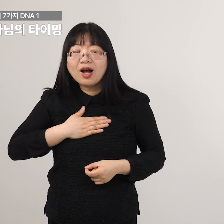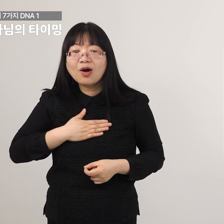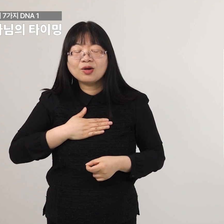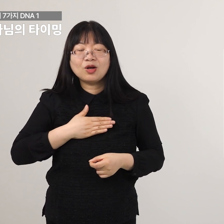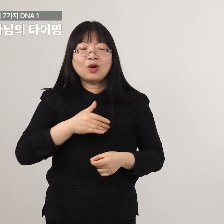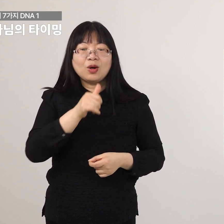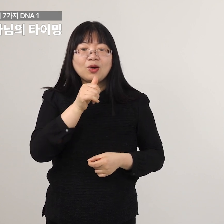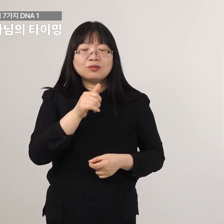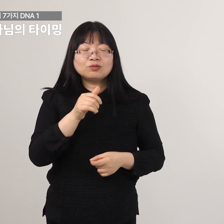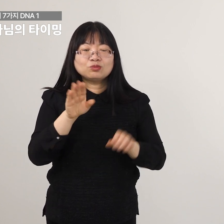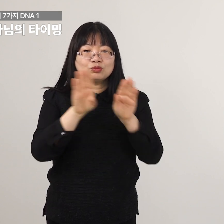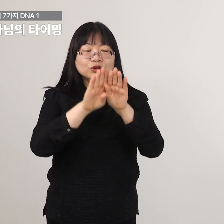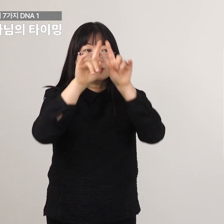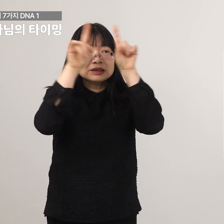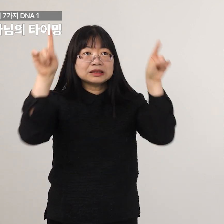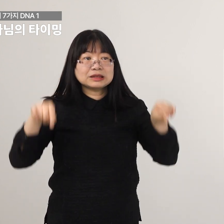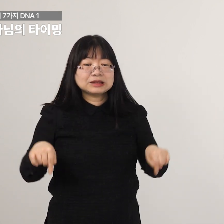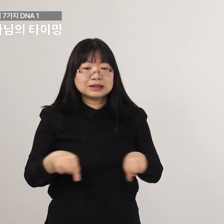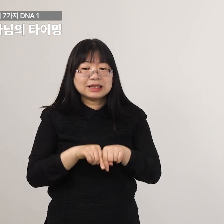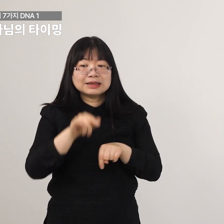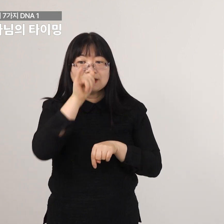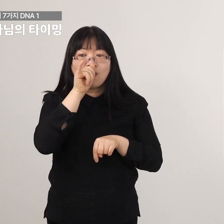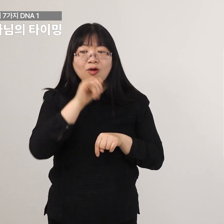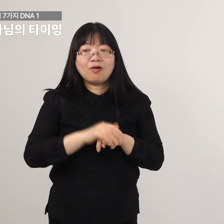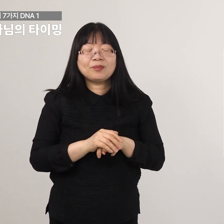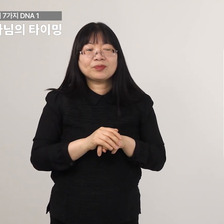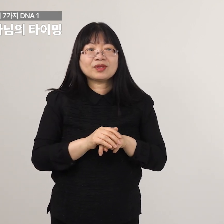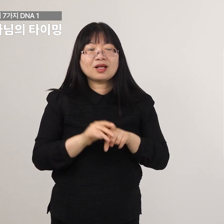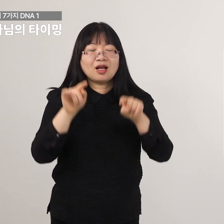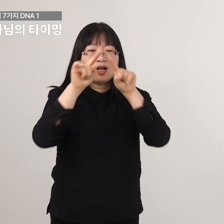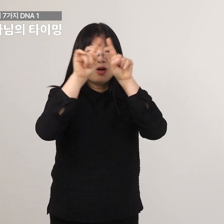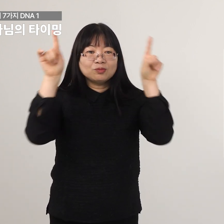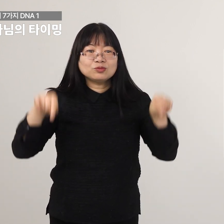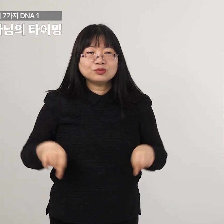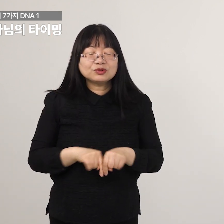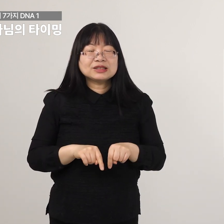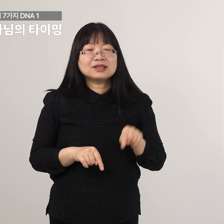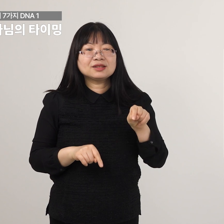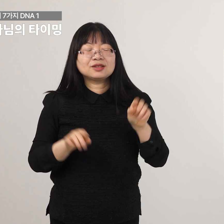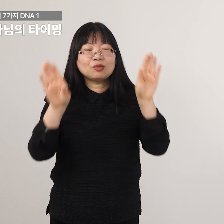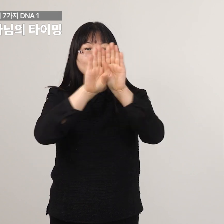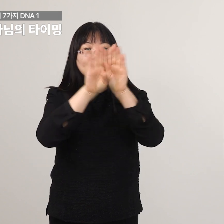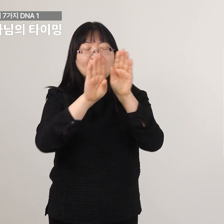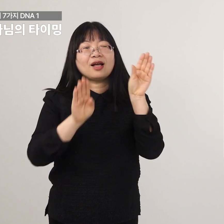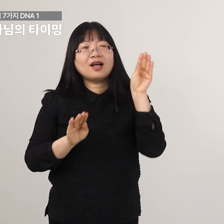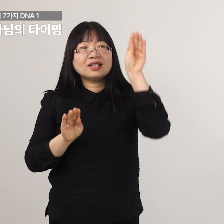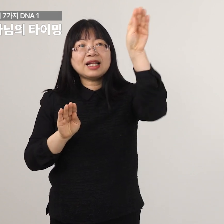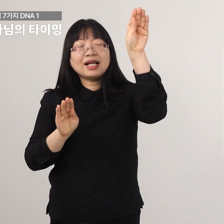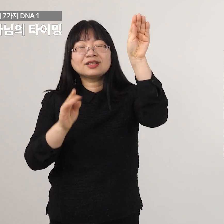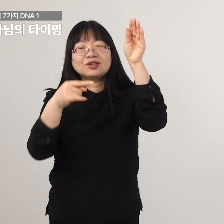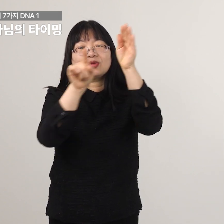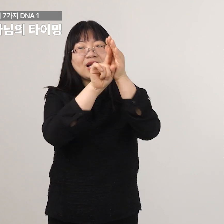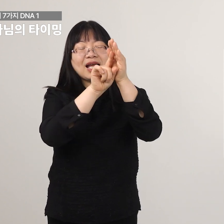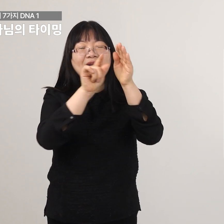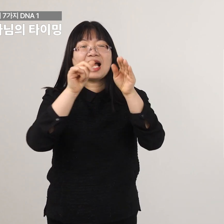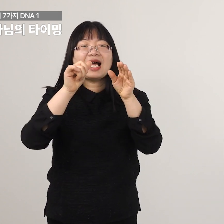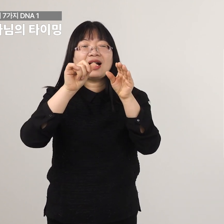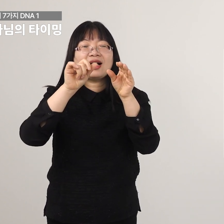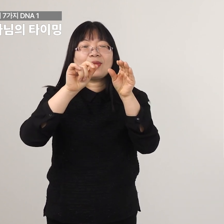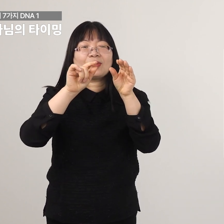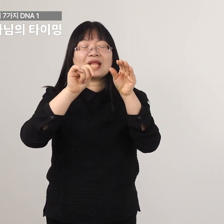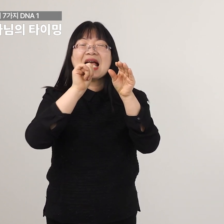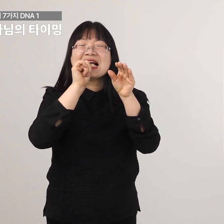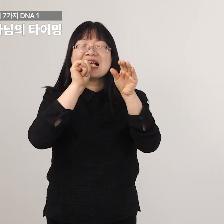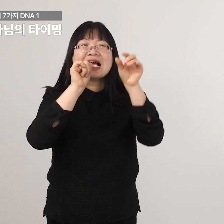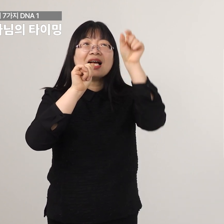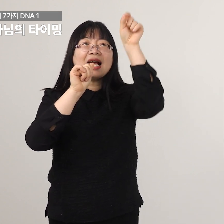문짝이 있으면 그 문짝을 문틀에 매달기 위해서 이렇게 라사를 박는